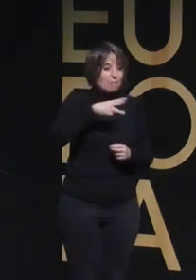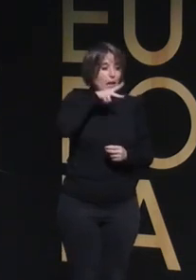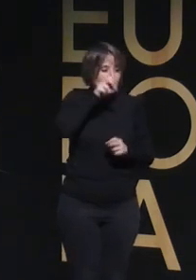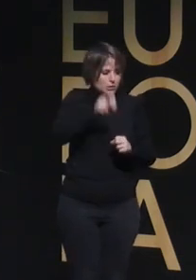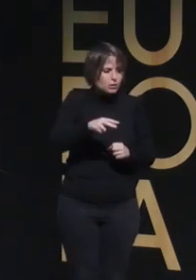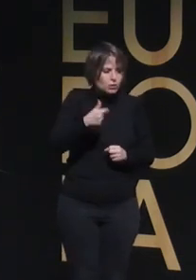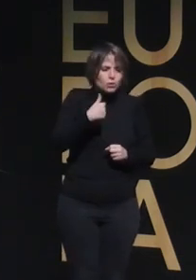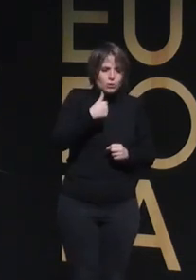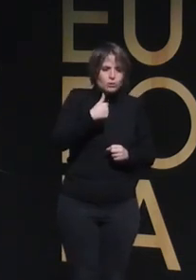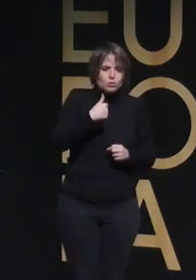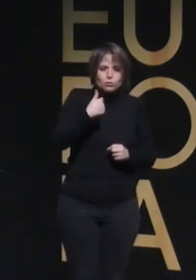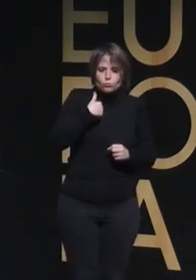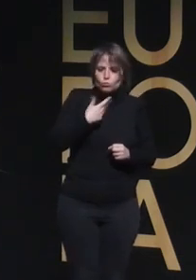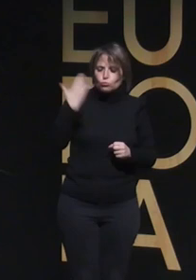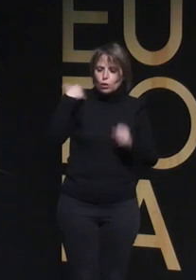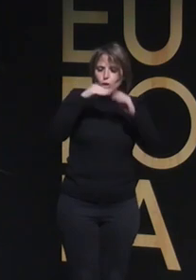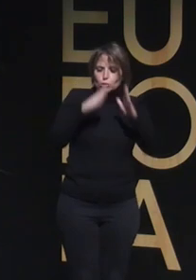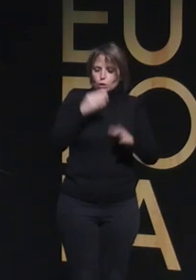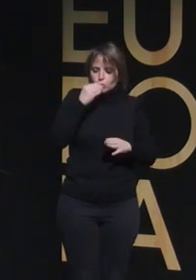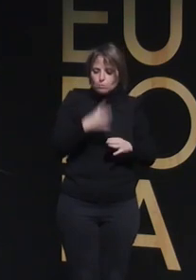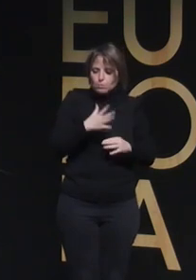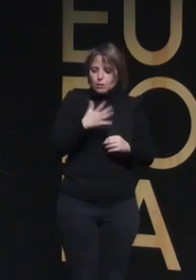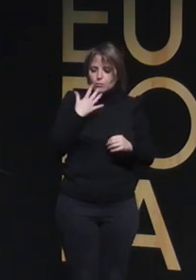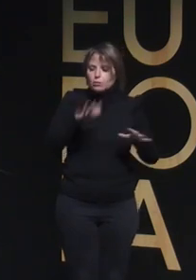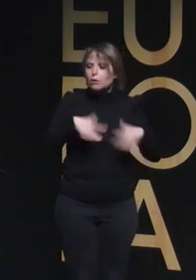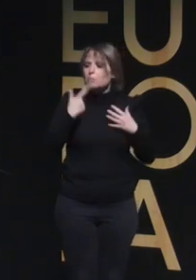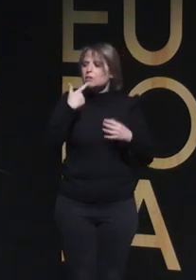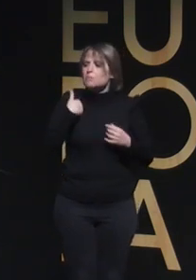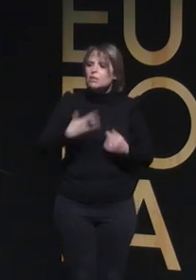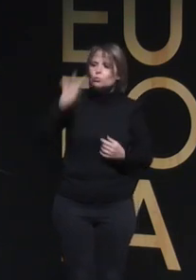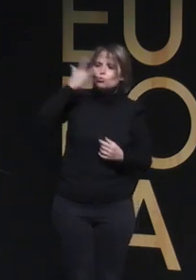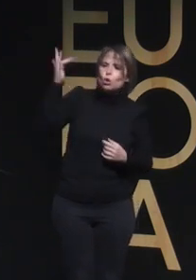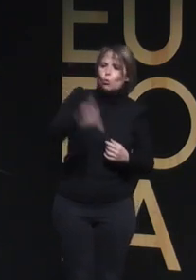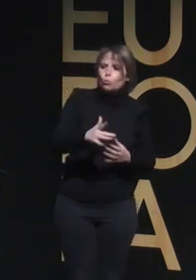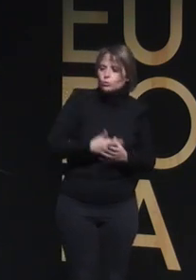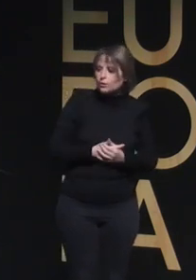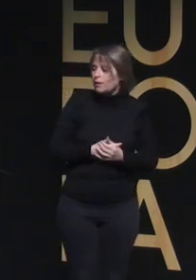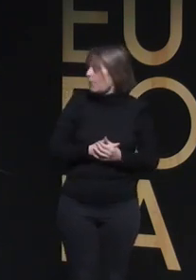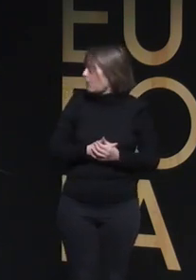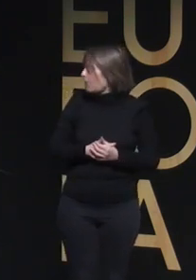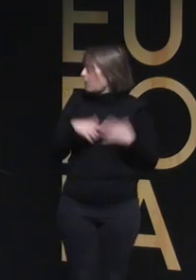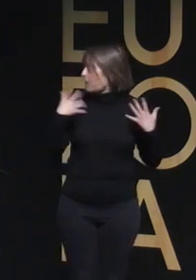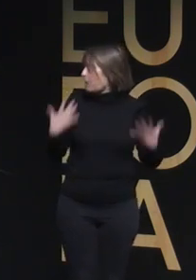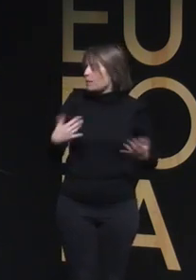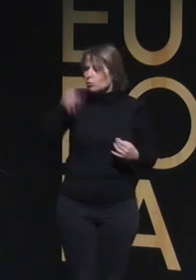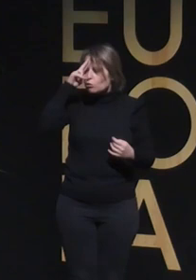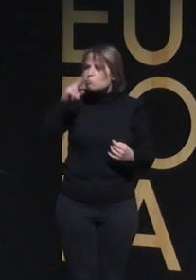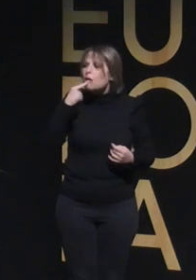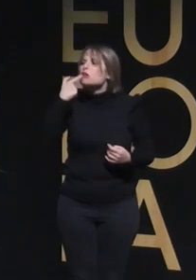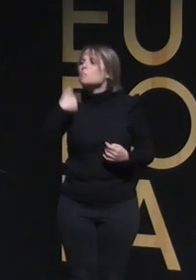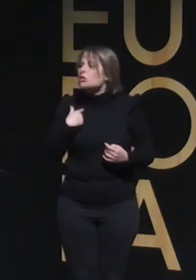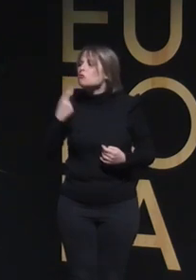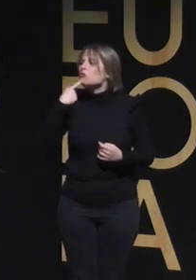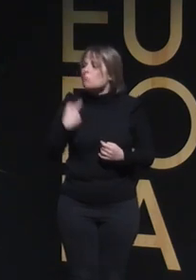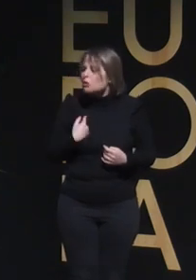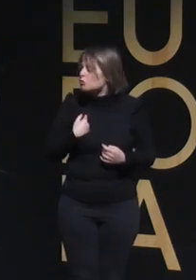decía, estábamos de buen rollo en casa y estamos de buen rollo y de repente me dice, es que eres un hijo puta. Entonces coge el padre, ¿qué me has llamado? ¿Qué me has llamado? Sale